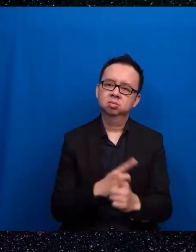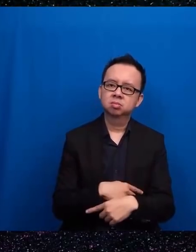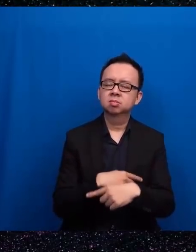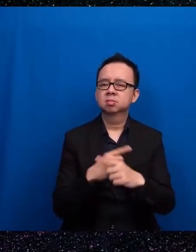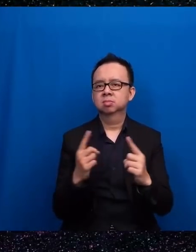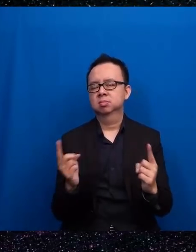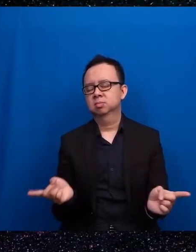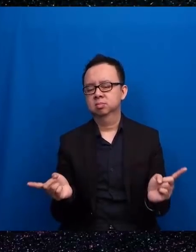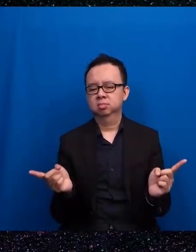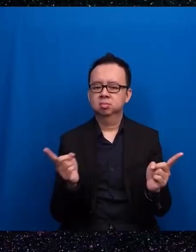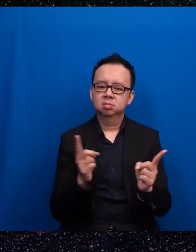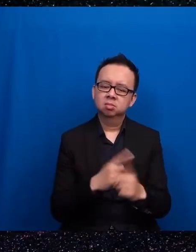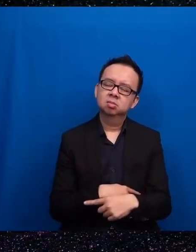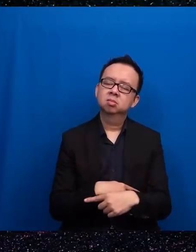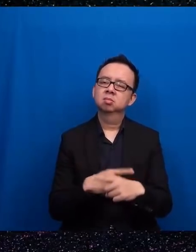Hiyanalamayasande,